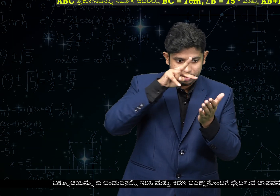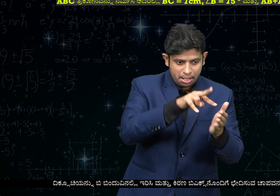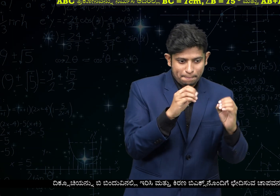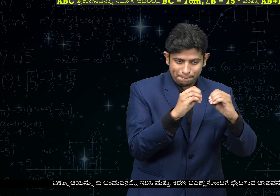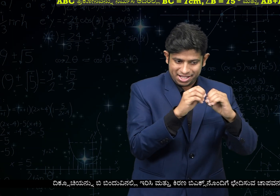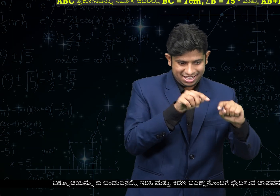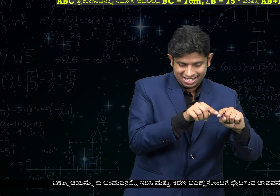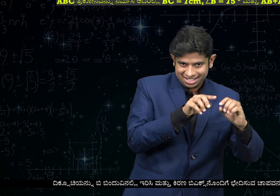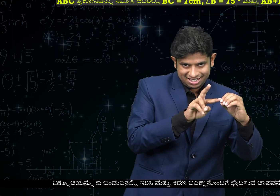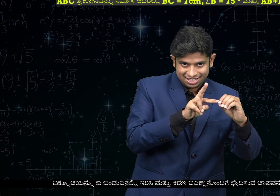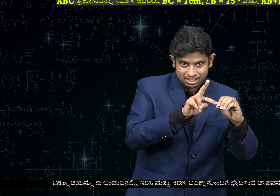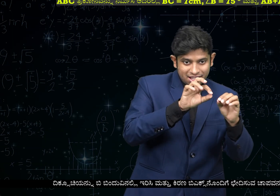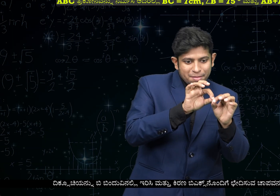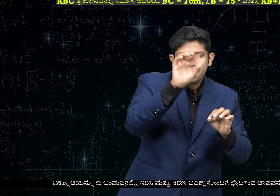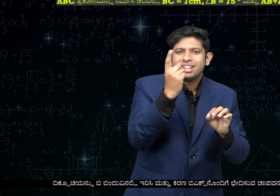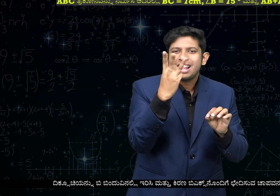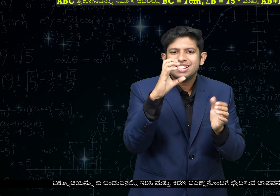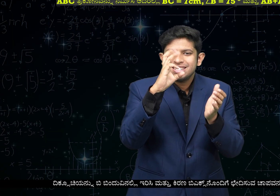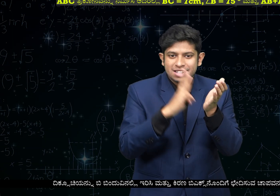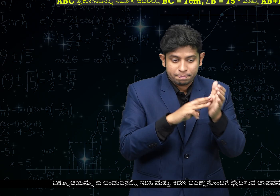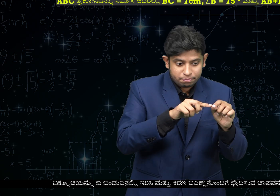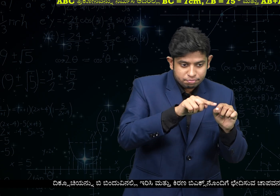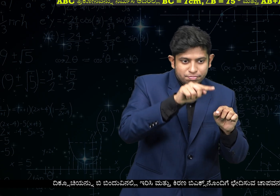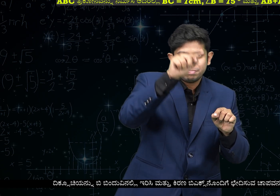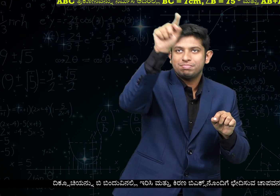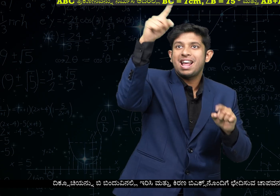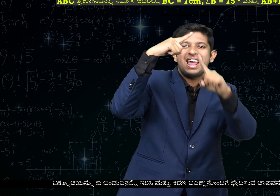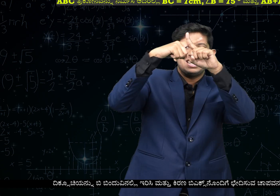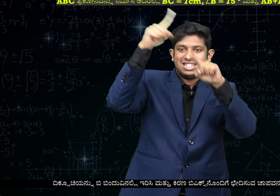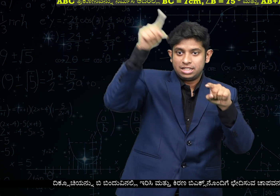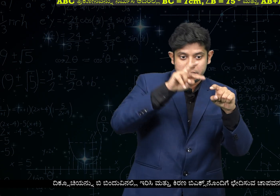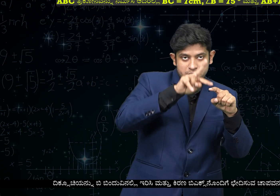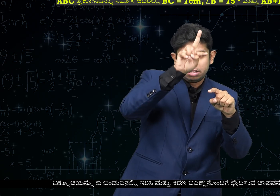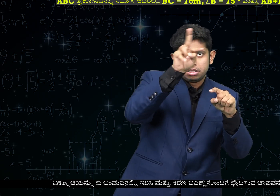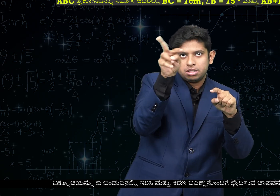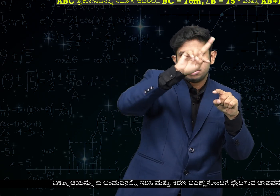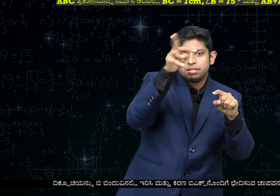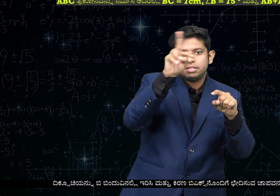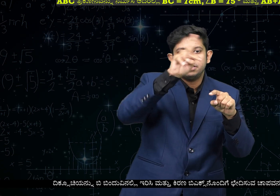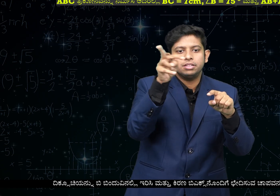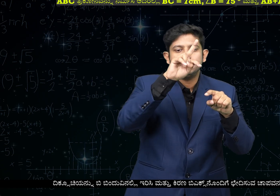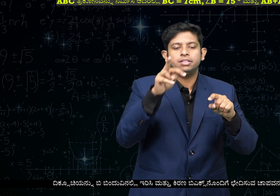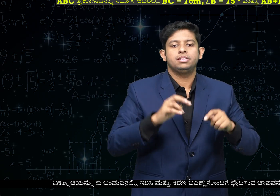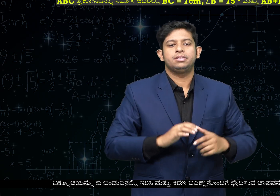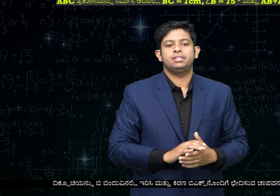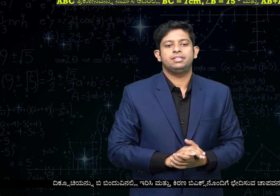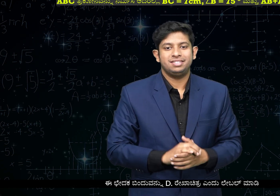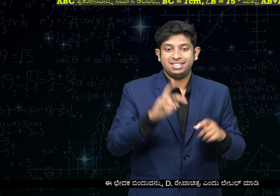ದಿಕ್ಸೂಚಿಯನ್ನು ಬಿ ಬಿಂದುವಿನಲ್ಲಿ ಇರಿಸಿ ಮತ್ತು ಕಿರಣ BX ನೊಂದಿಗೆ ಛೇದಿಸುವ ಚಾಪವನ್ನು ಎಳೆಯಿರಿ. ಈ